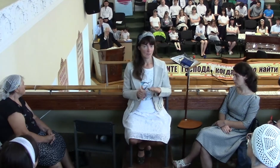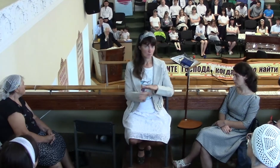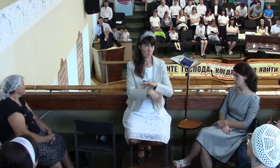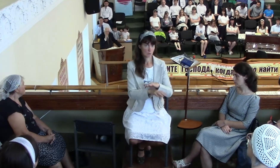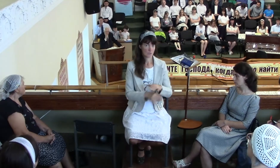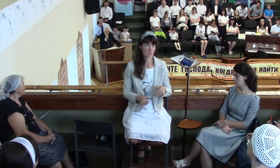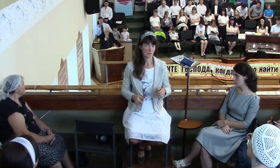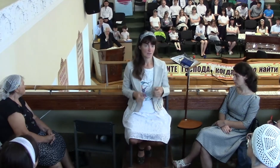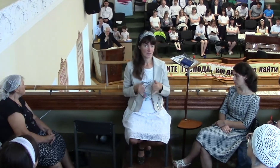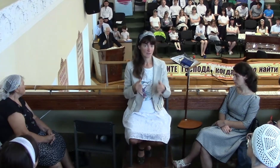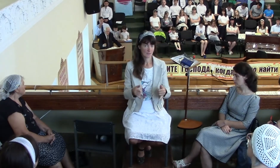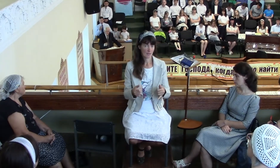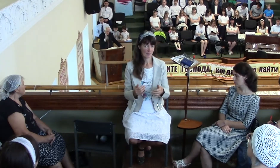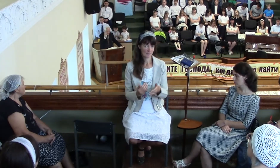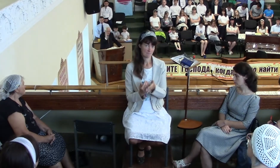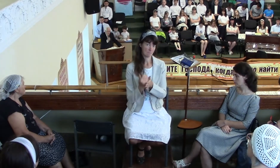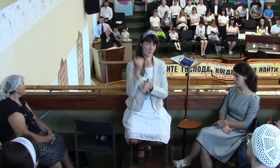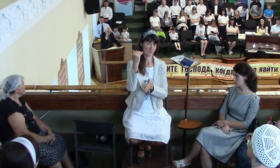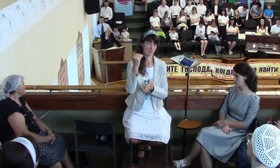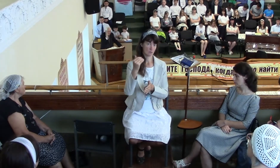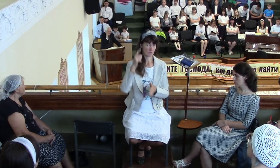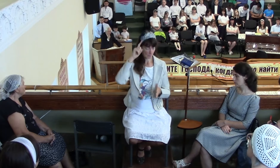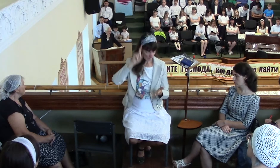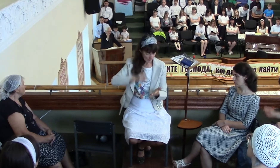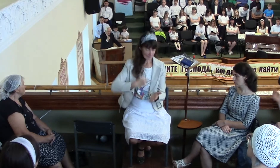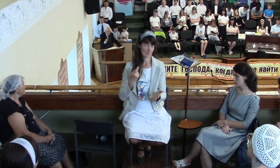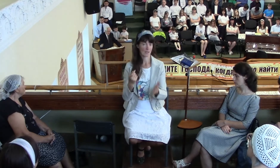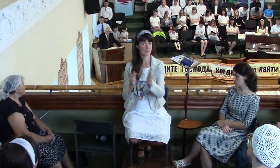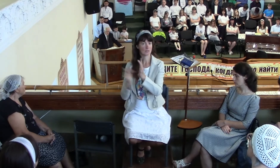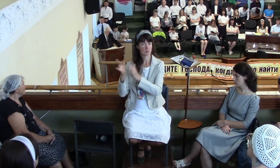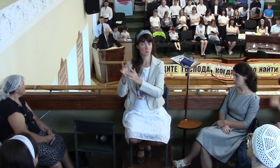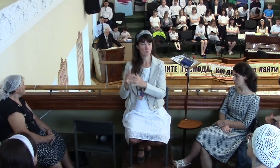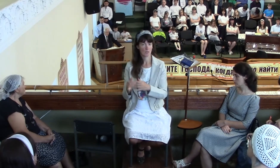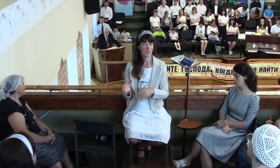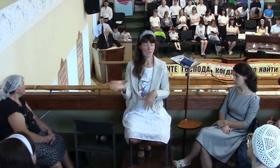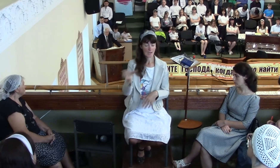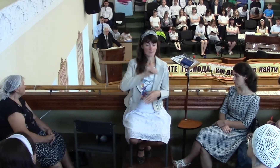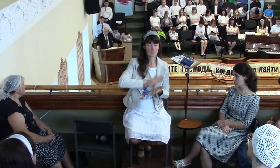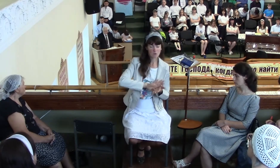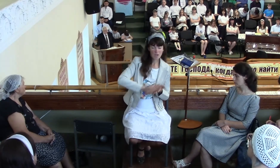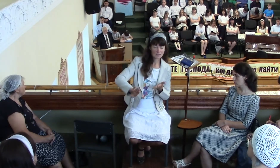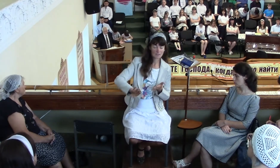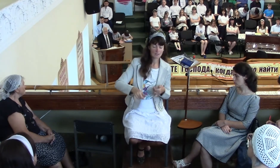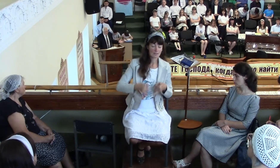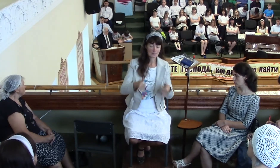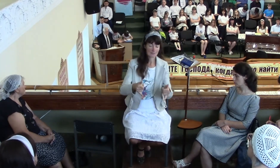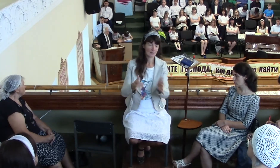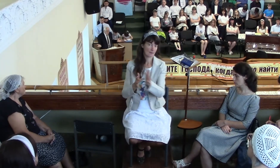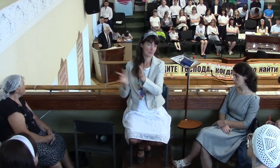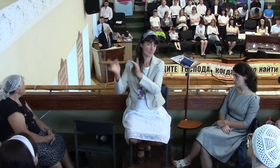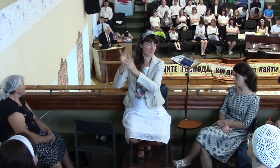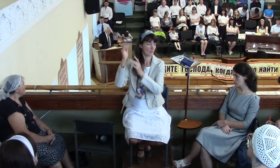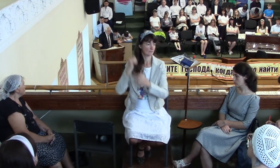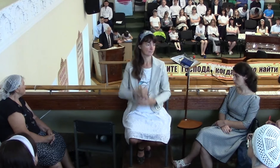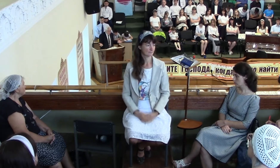Иисуса, Господа моего. Для Него я всего отказался. Вот взять тест, вот